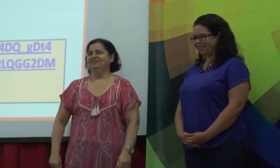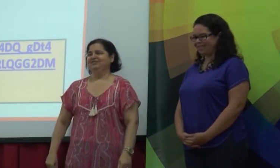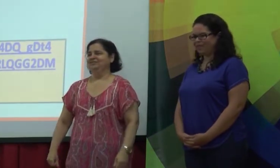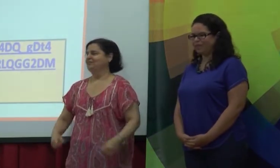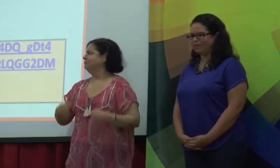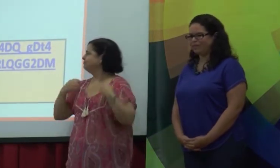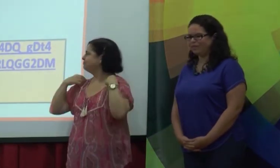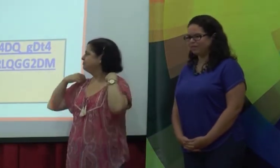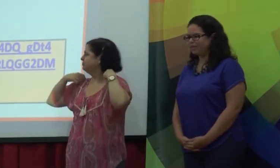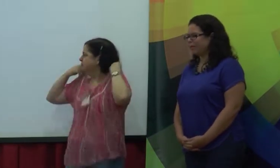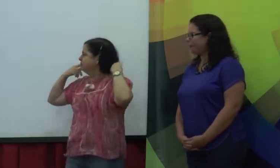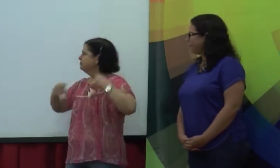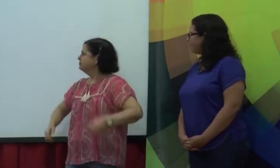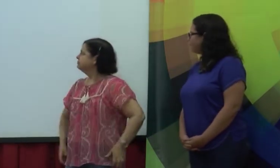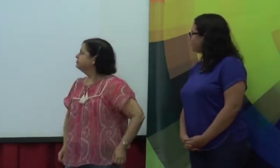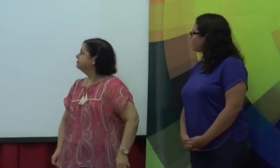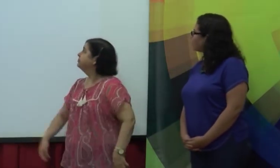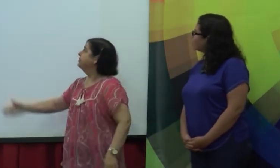tá certo?